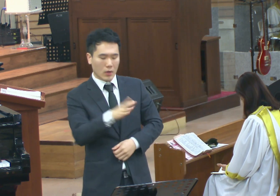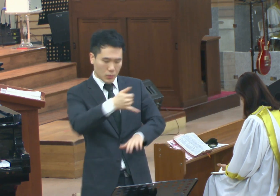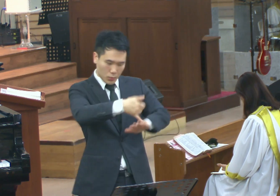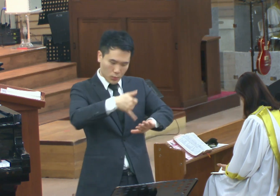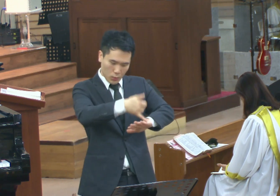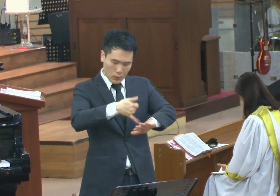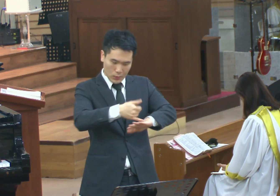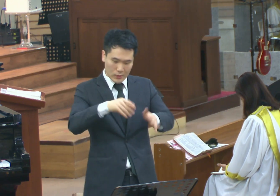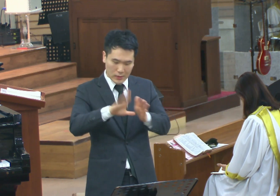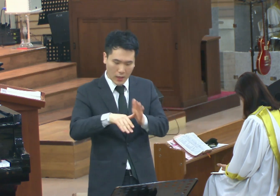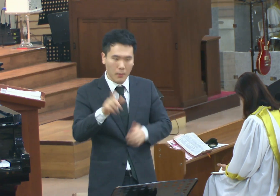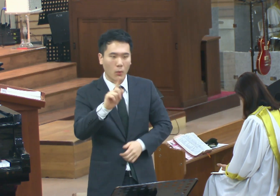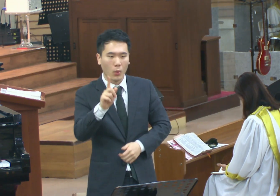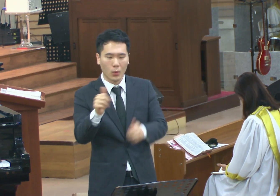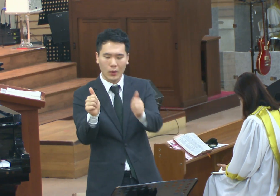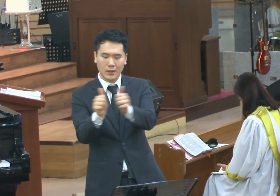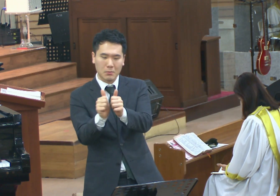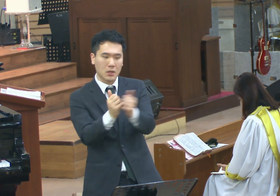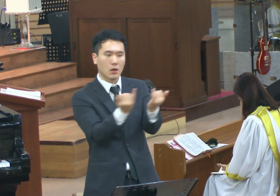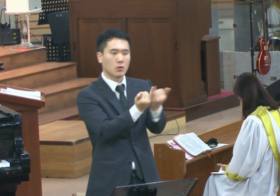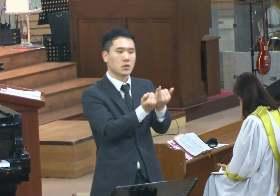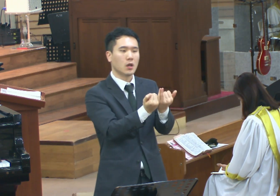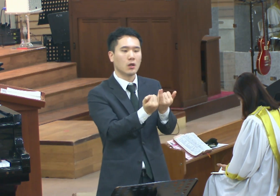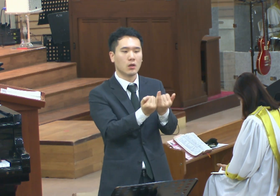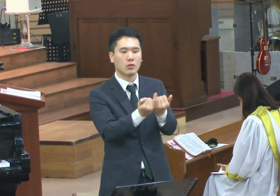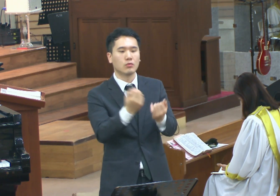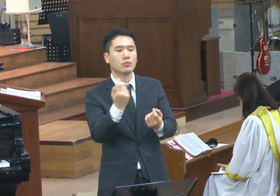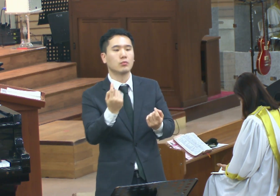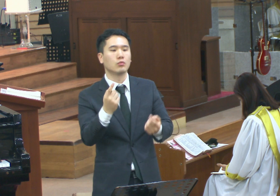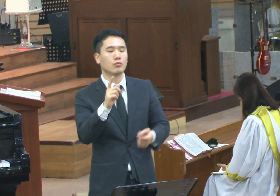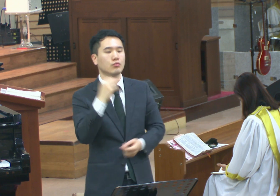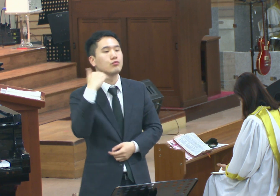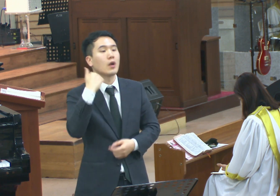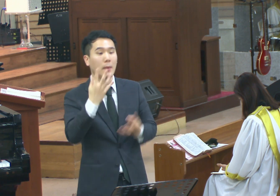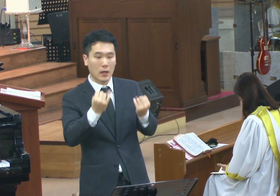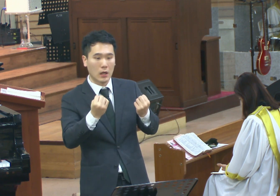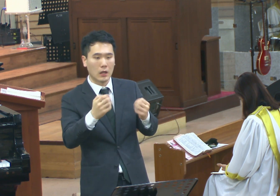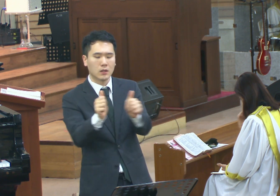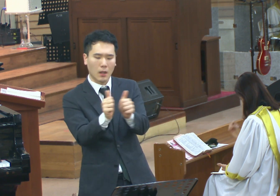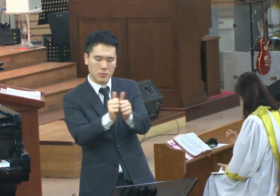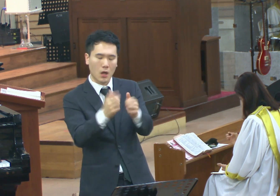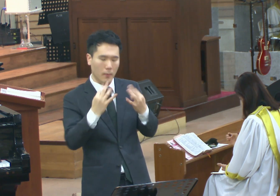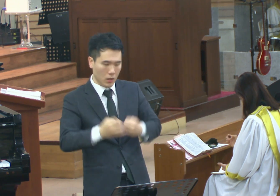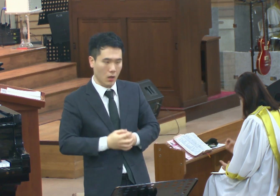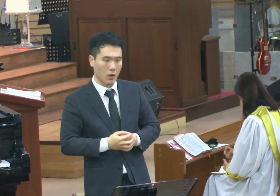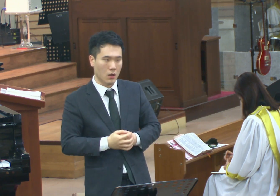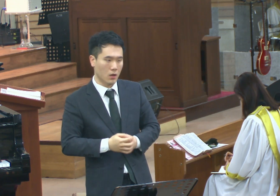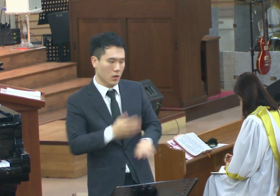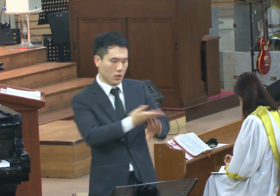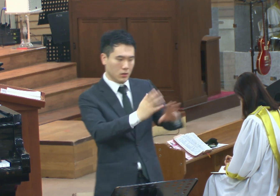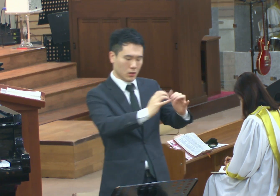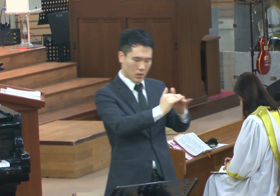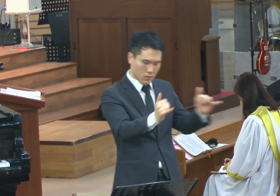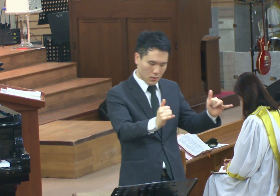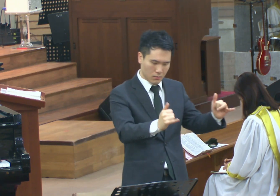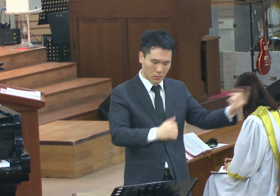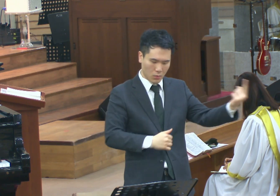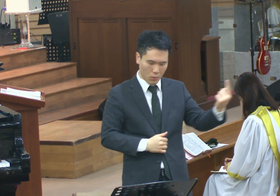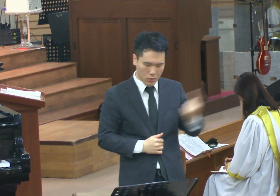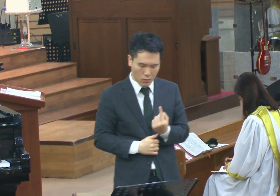거예요. 외국에서 누가 공격을 해오면 남자들이 막아야 되는데 여자들이 맞서야 돼요. 얼마나 여성들이